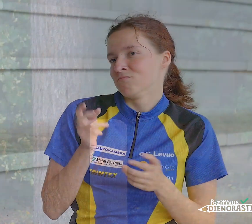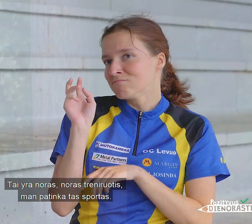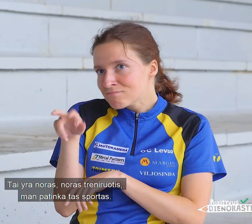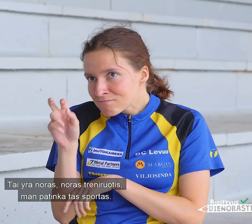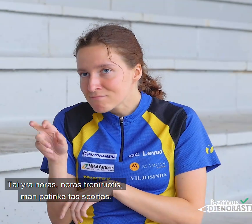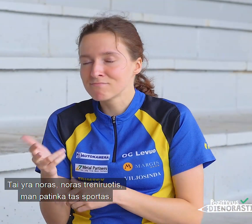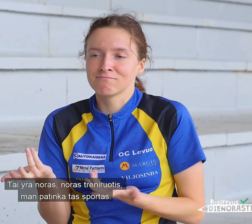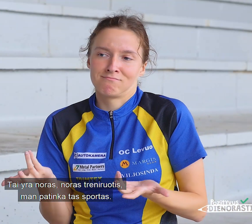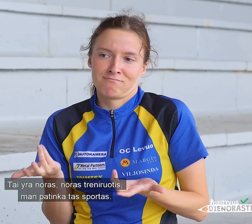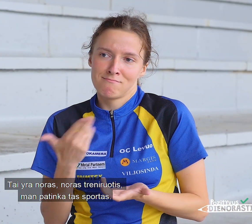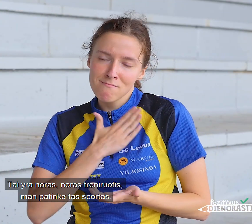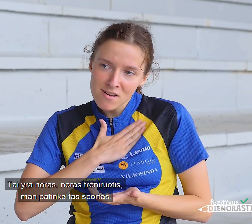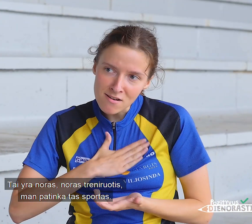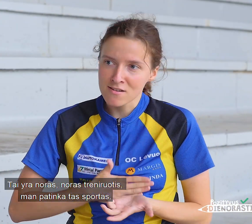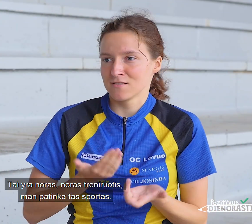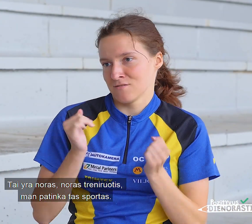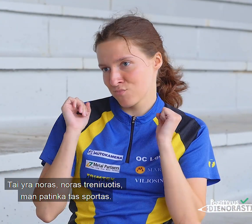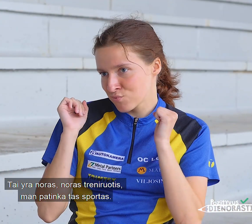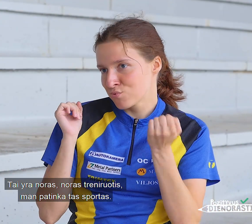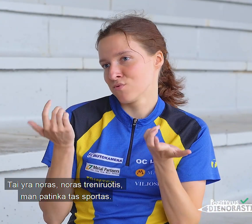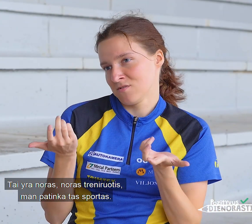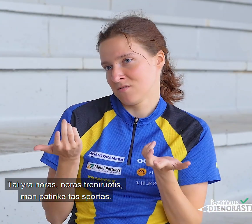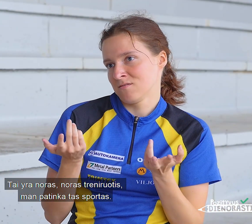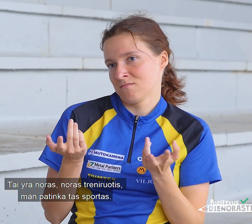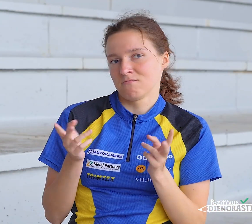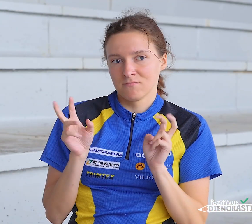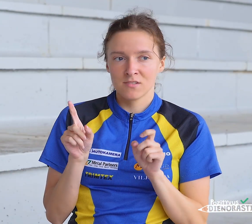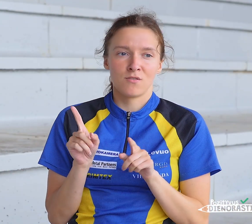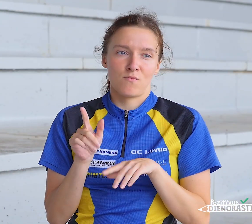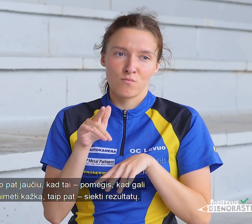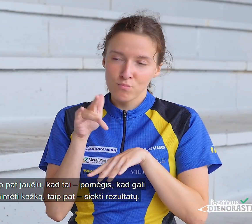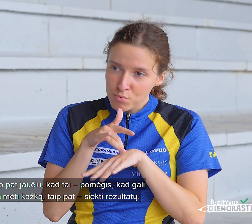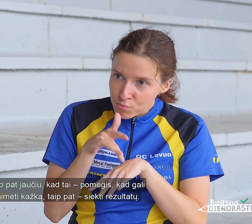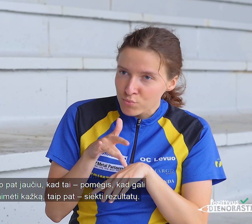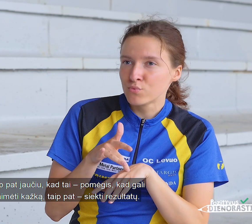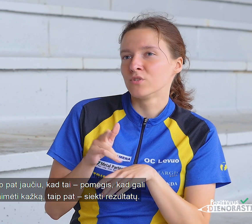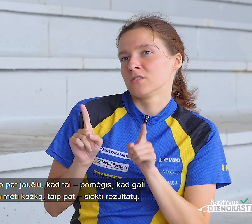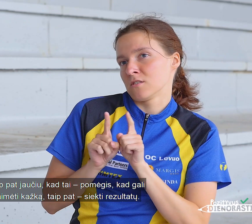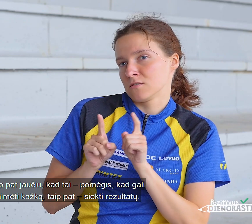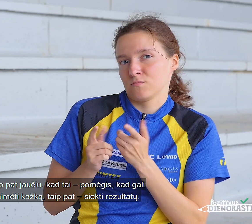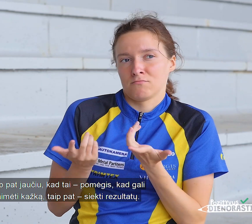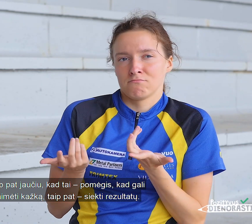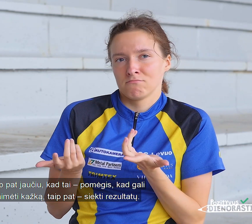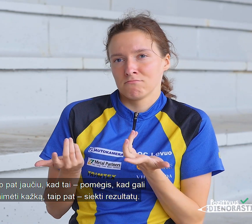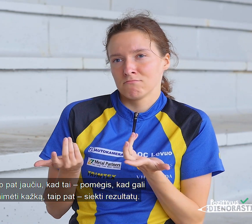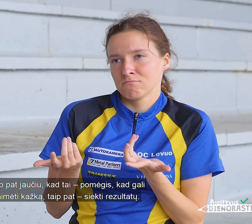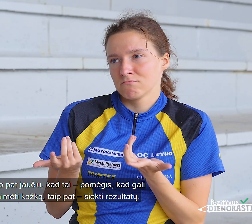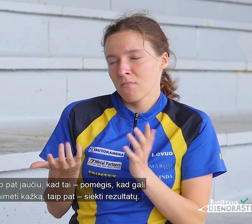Tai yra noras. Noras treniruotis, man patinka tas sportas. Taip pat jaučiu, kad tai pomėgis. Kad